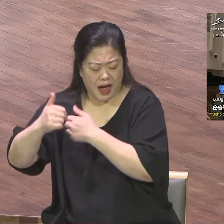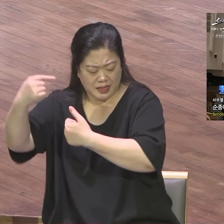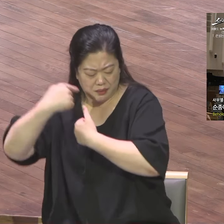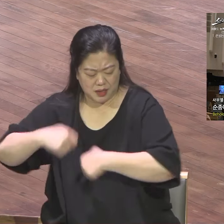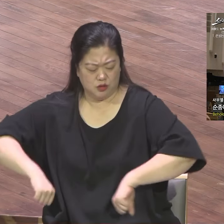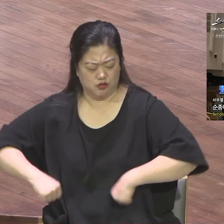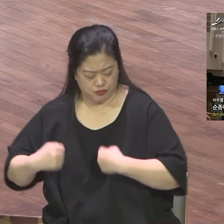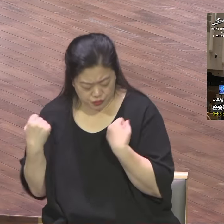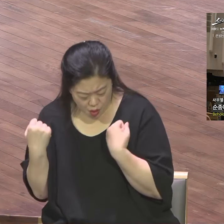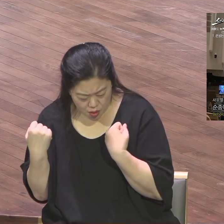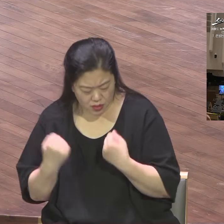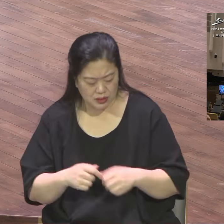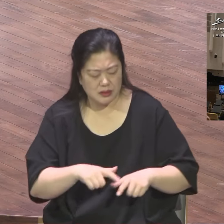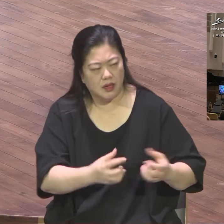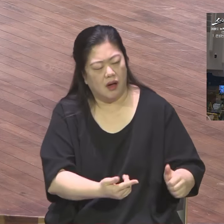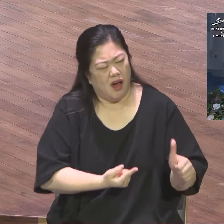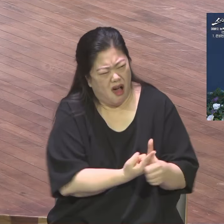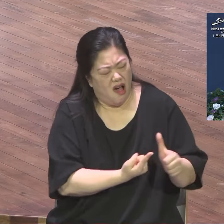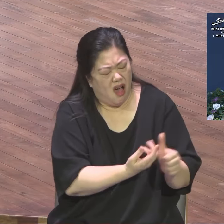나으니.